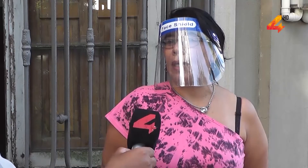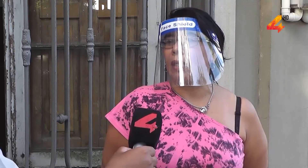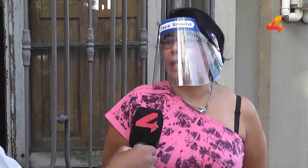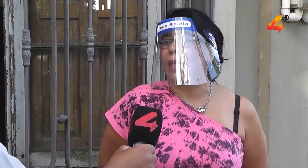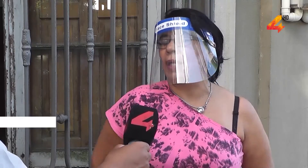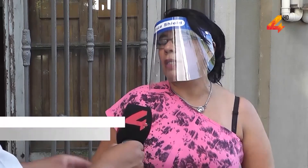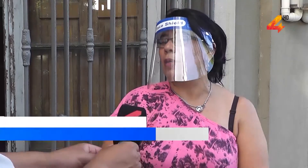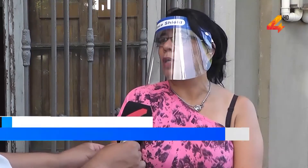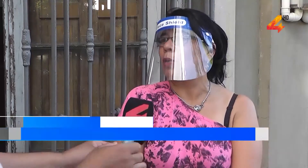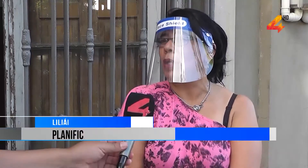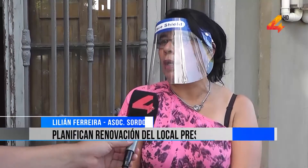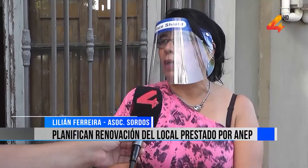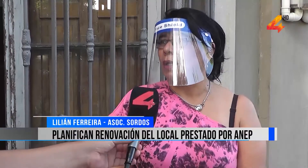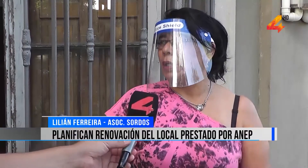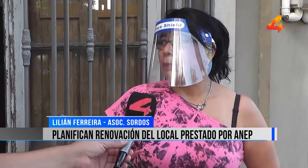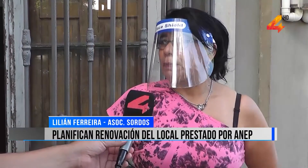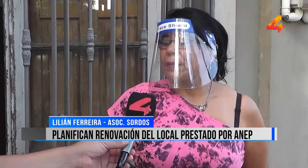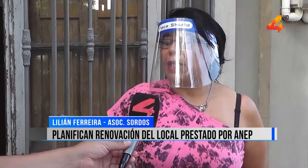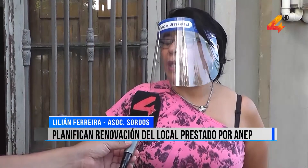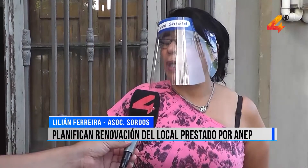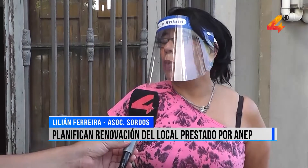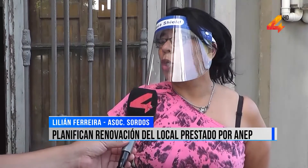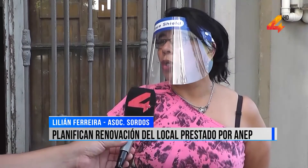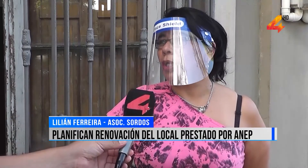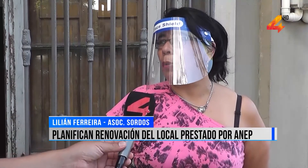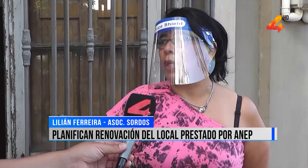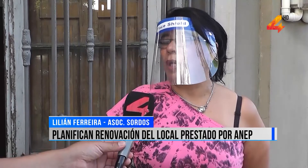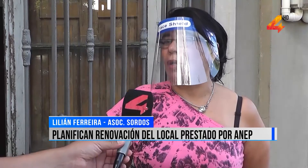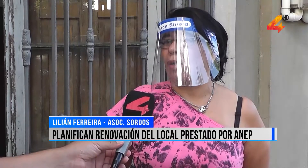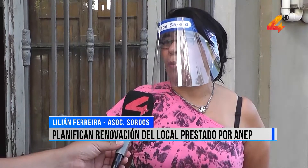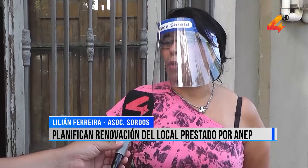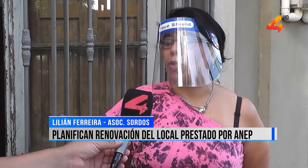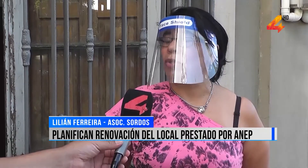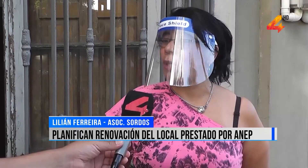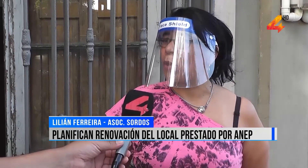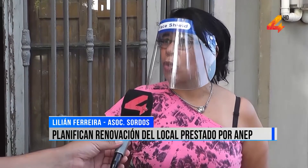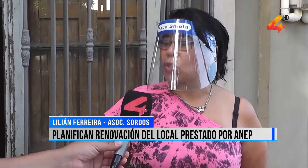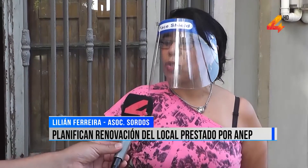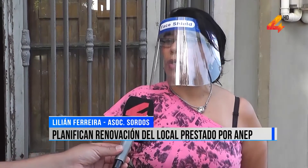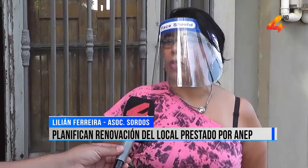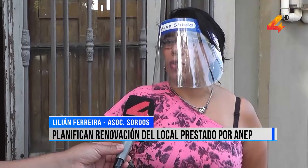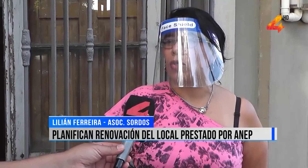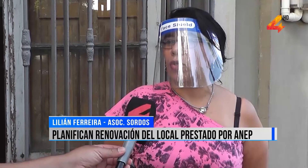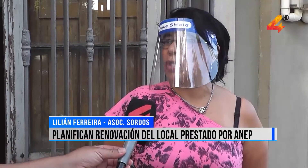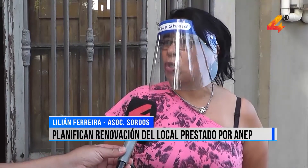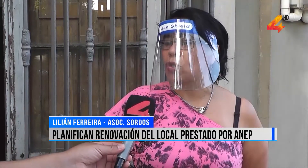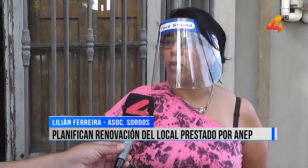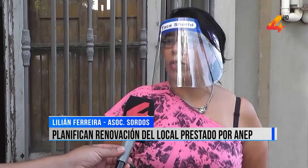hacer algunas reuniones. Reuniones, porque como nosotros contamos con socios que son sordos y no sordos,